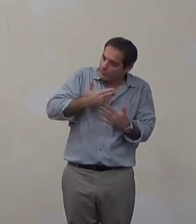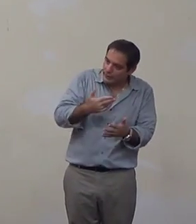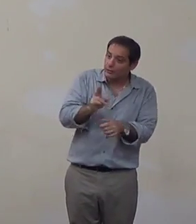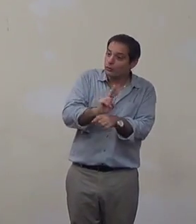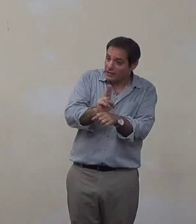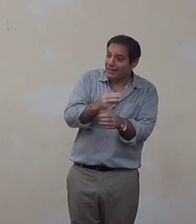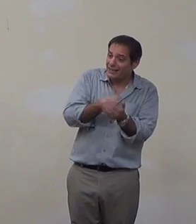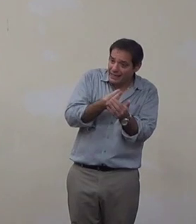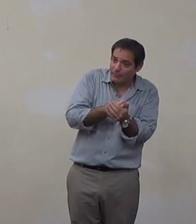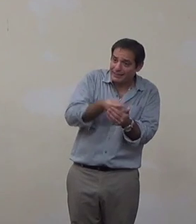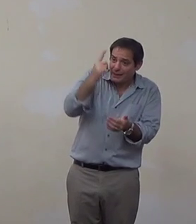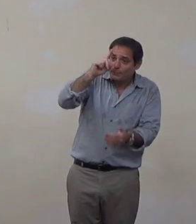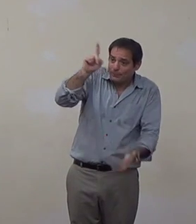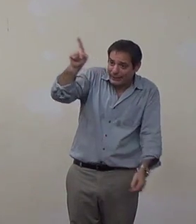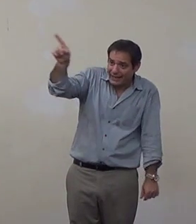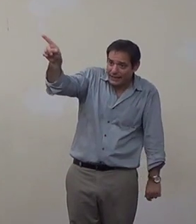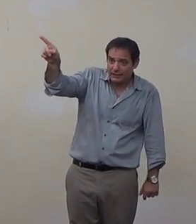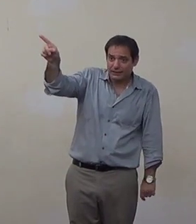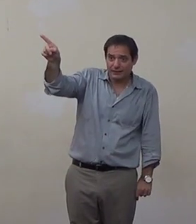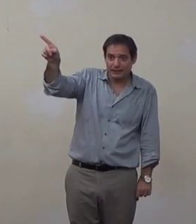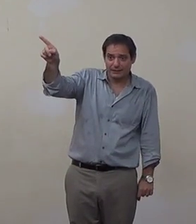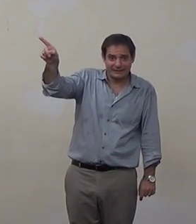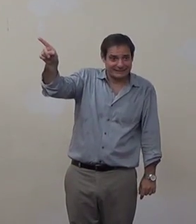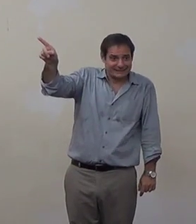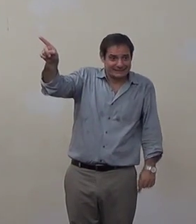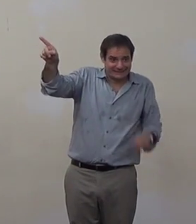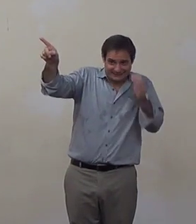¿Estaríamos dispuestos a usar la plata para Él?